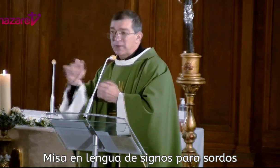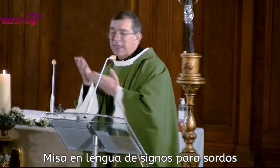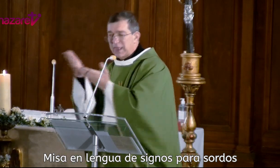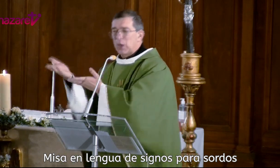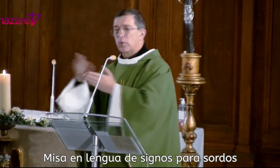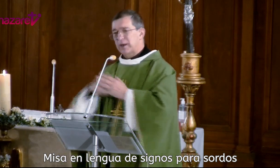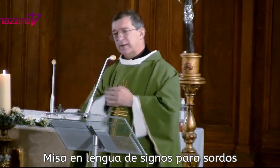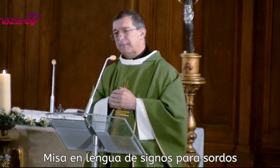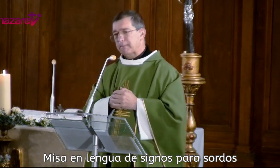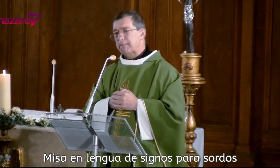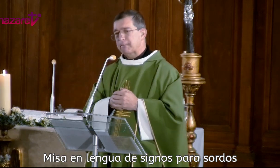y ayudar.